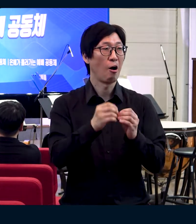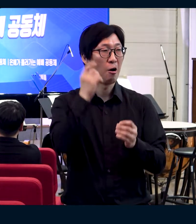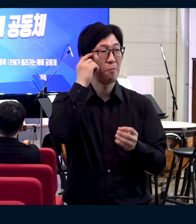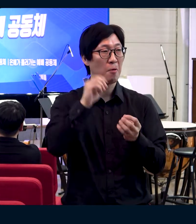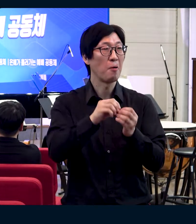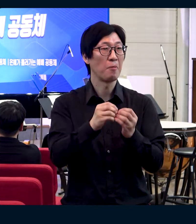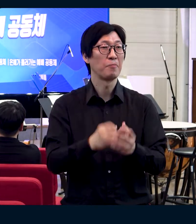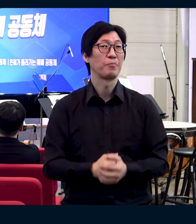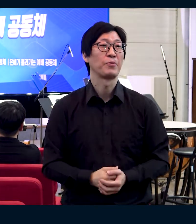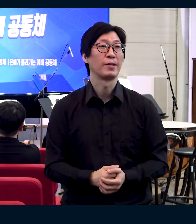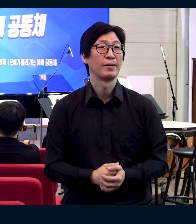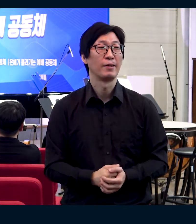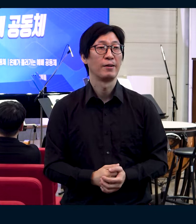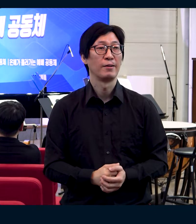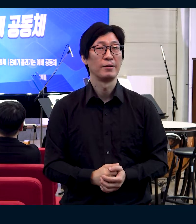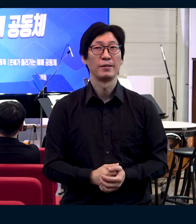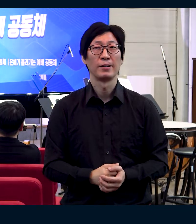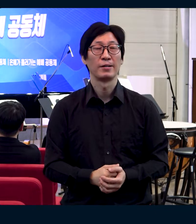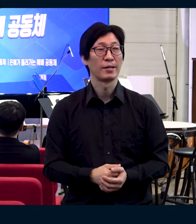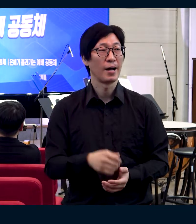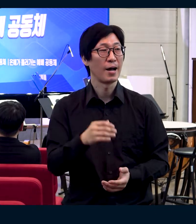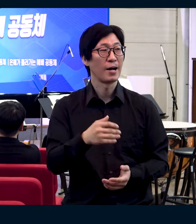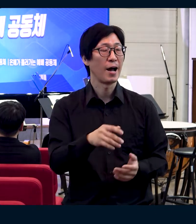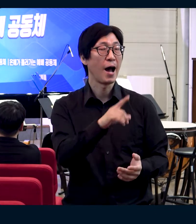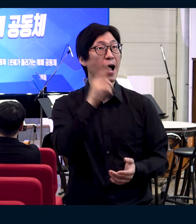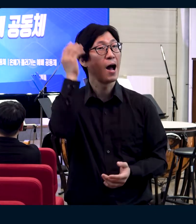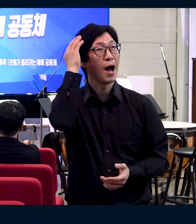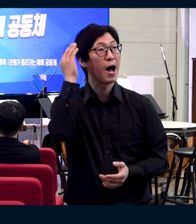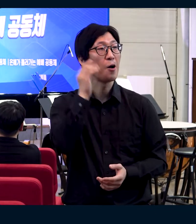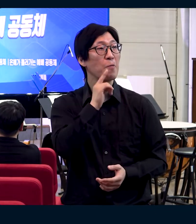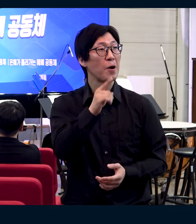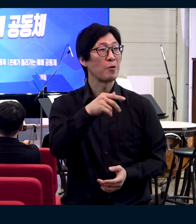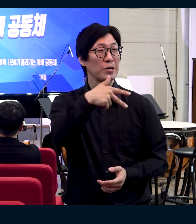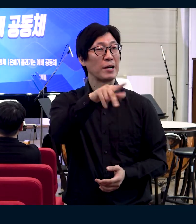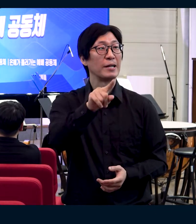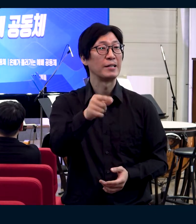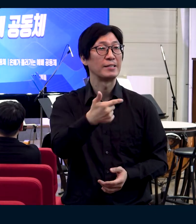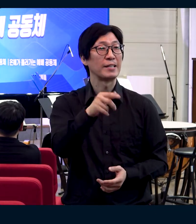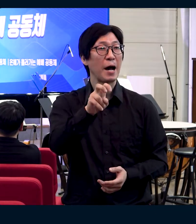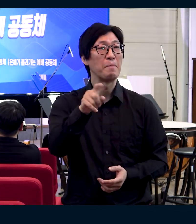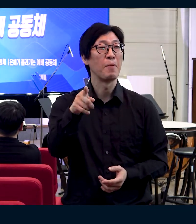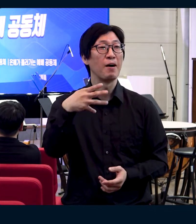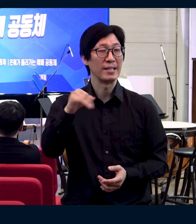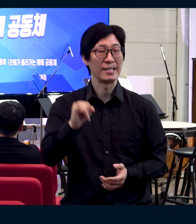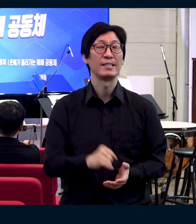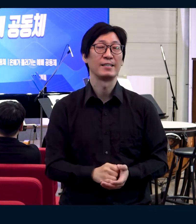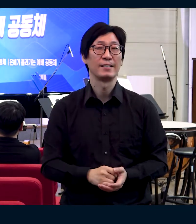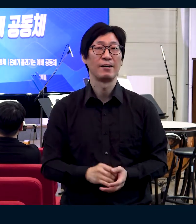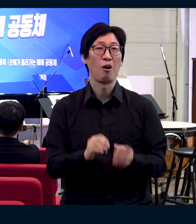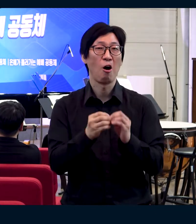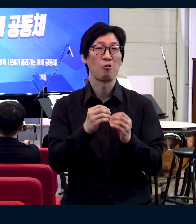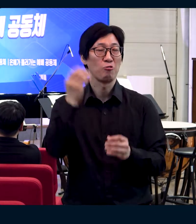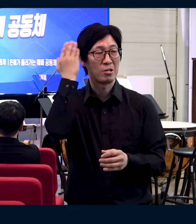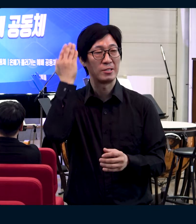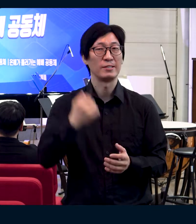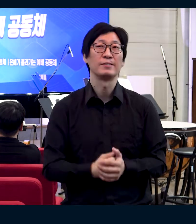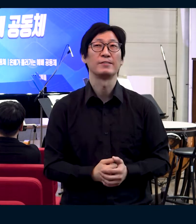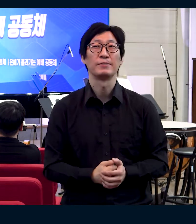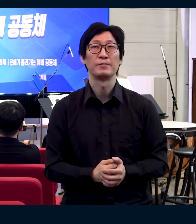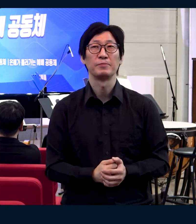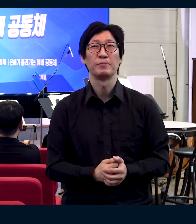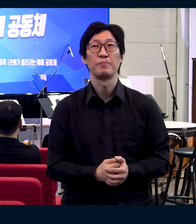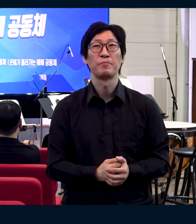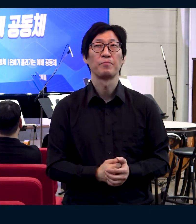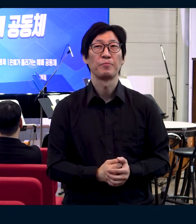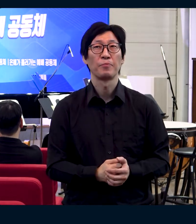J는 다른 것이 아니라 한국말 잔머리의 첫자를 영어로 표현한 거예요. 그러니까 잔머리 지수다, 이렇게 말할